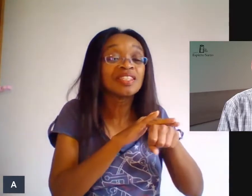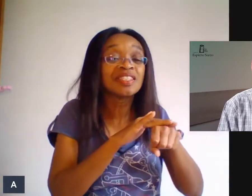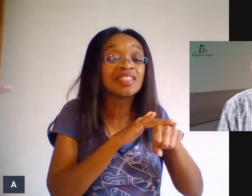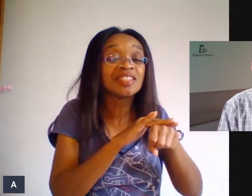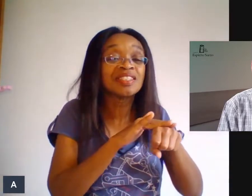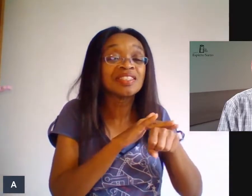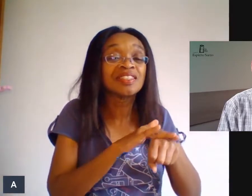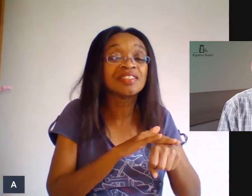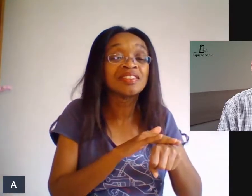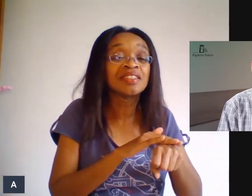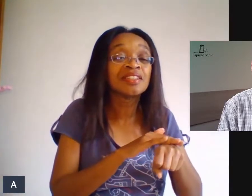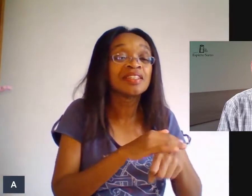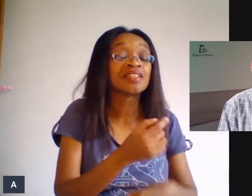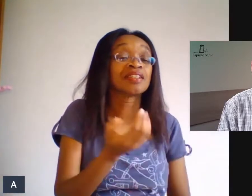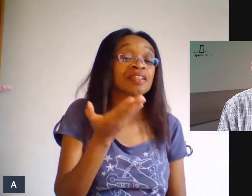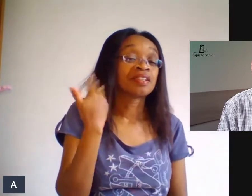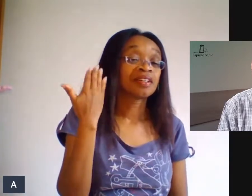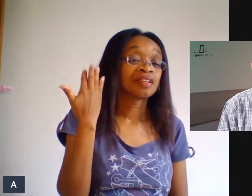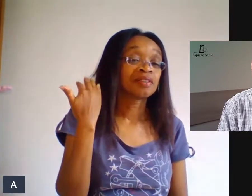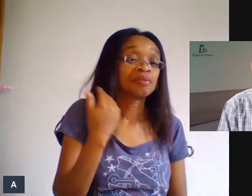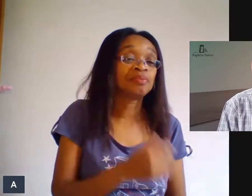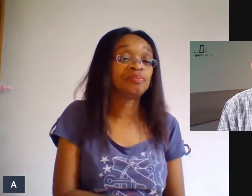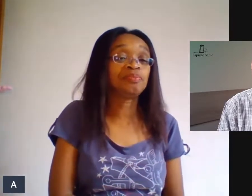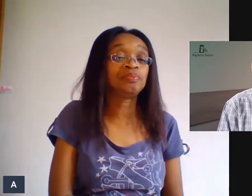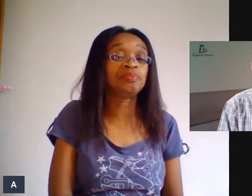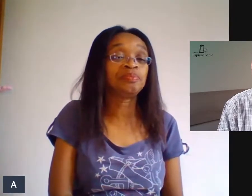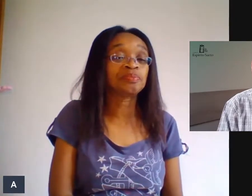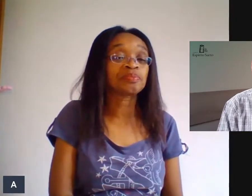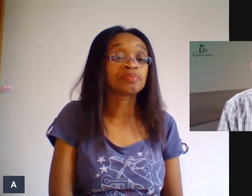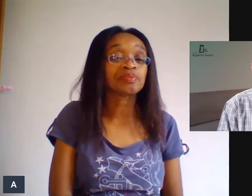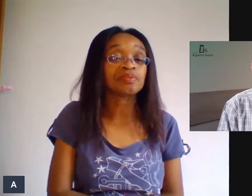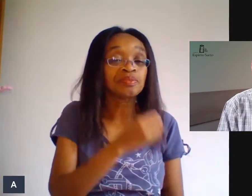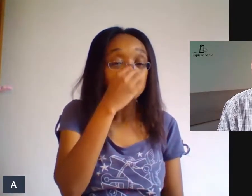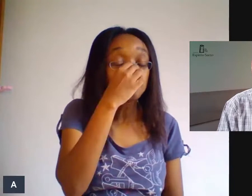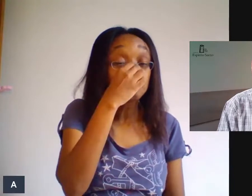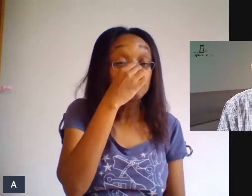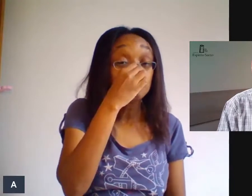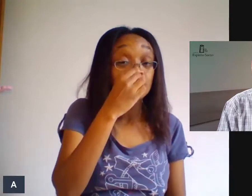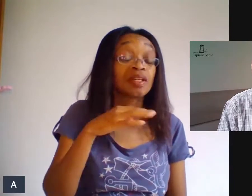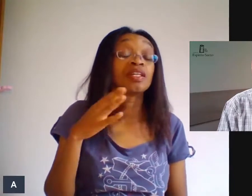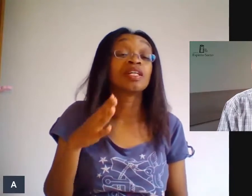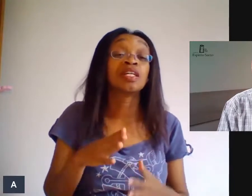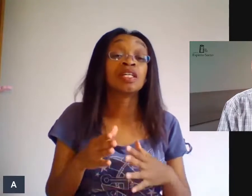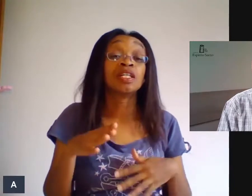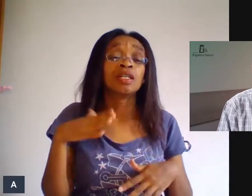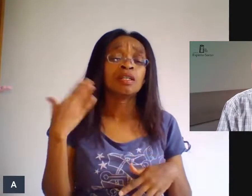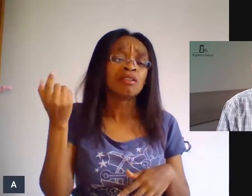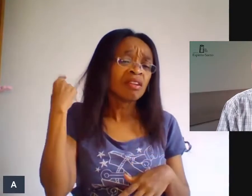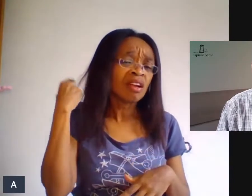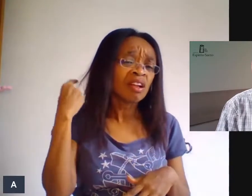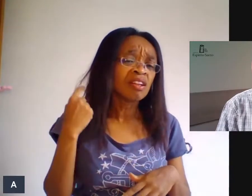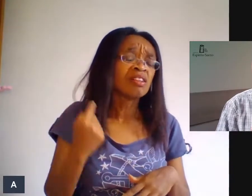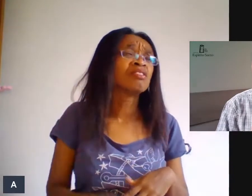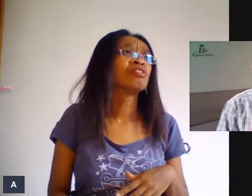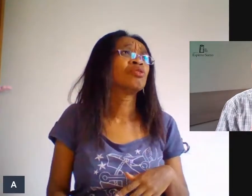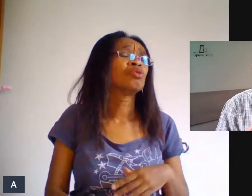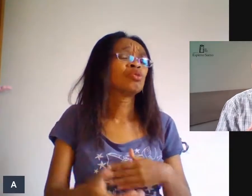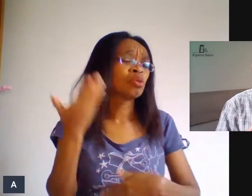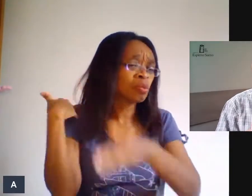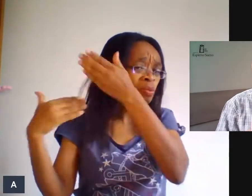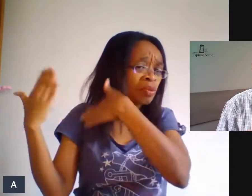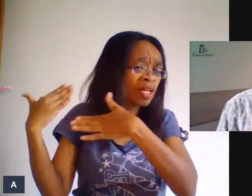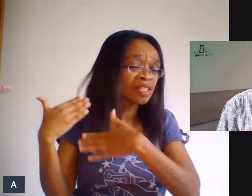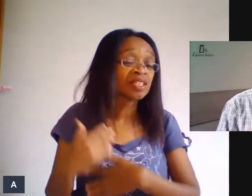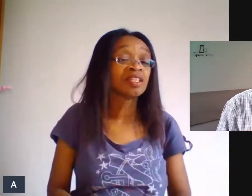Antigamente, e sei que acontece muito nos dias de hoje, a gente casava mais pensando na nossa